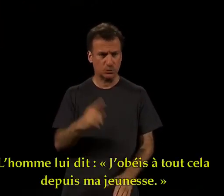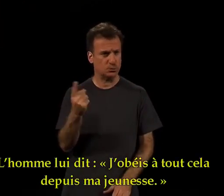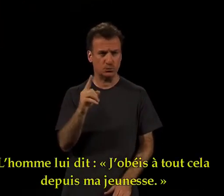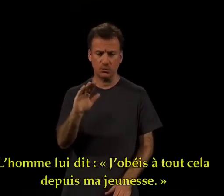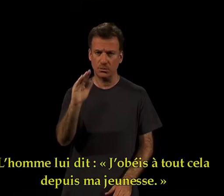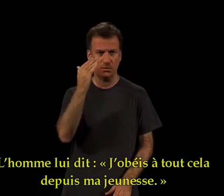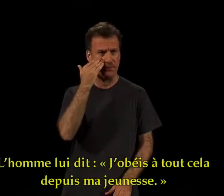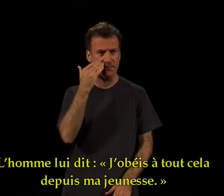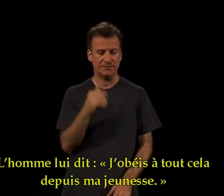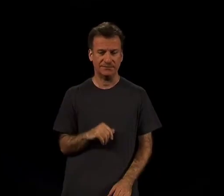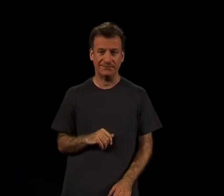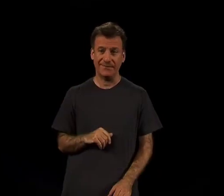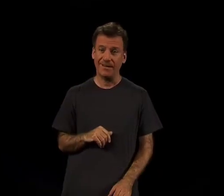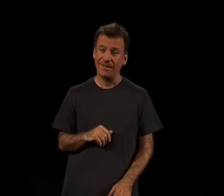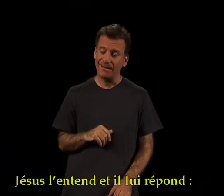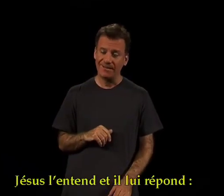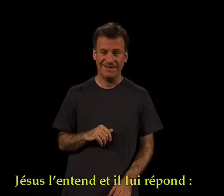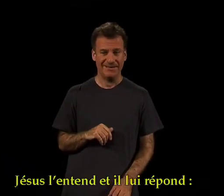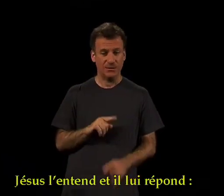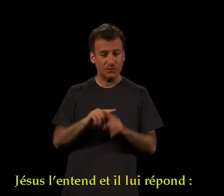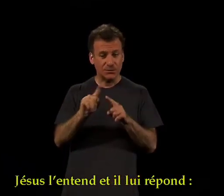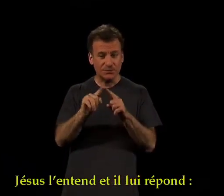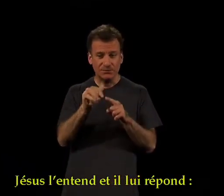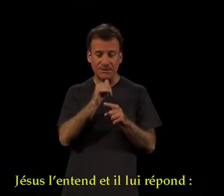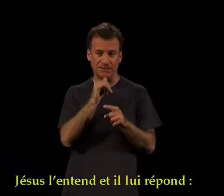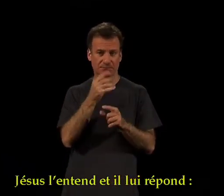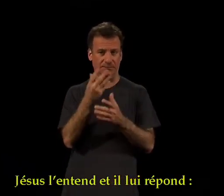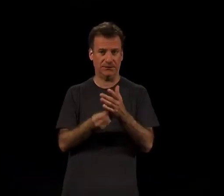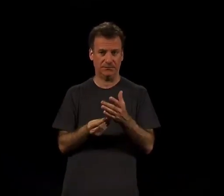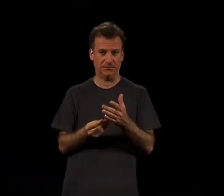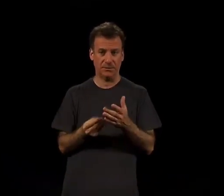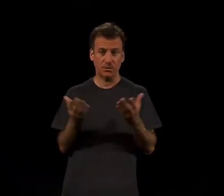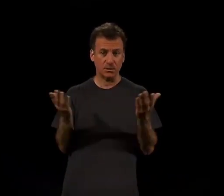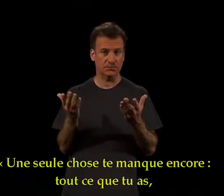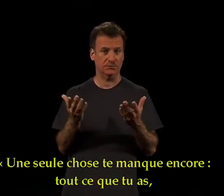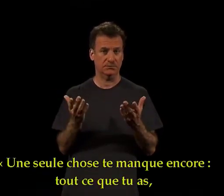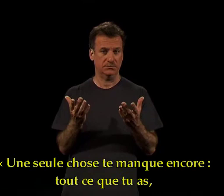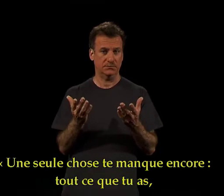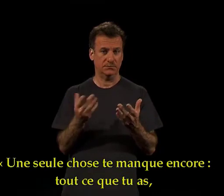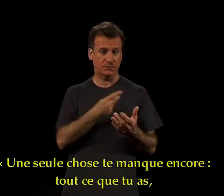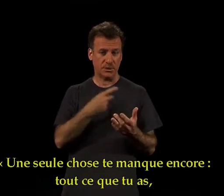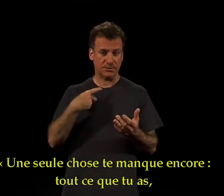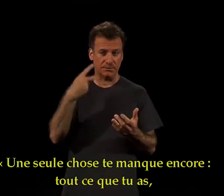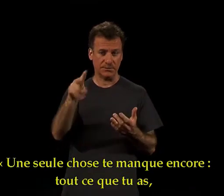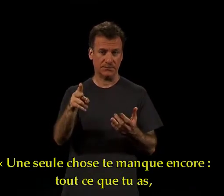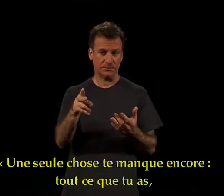J'obéis à tout cela depuis ma jeunesse. » Jésus l'entend et il lui répond « Une seule chose te manque encore.